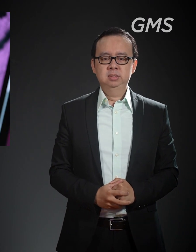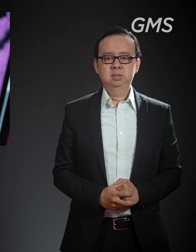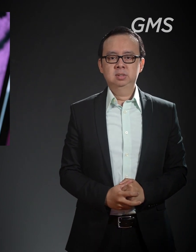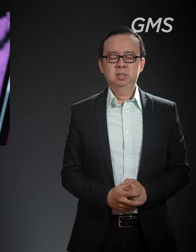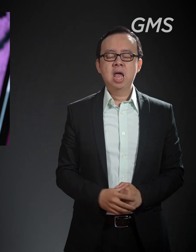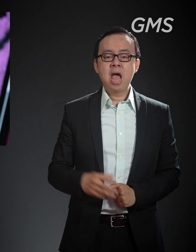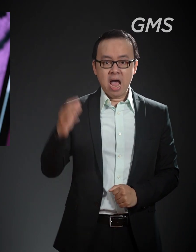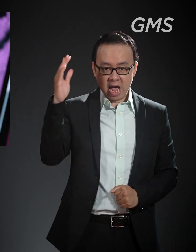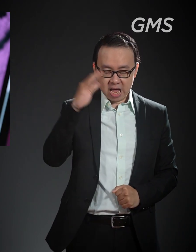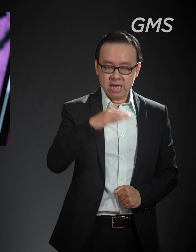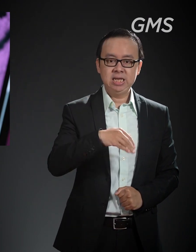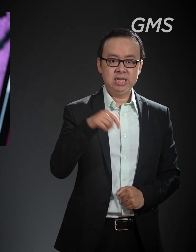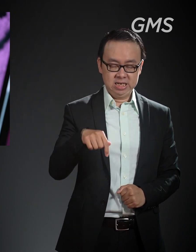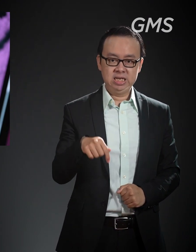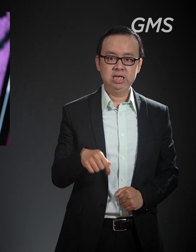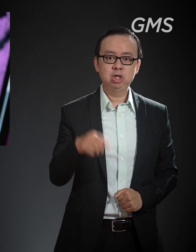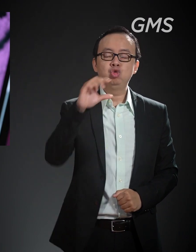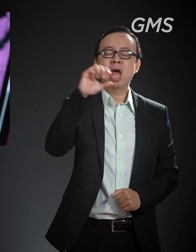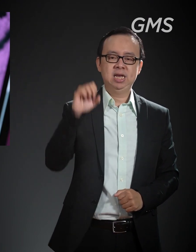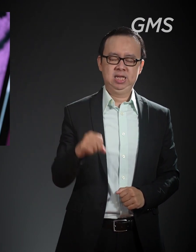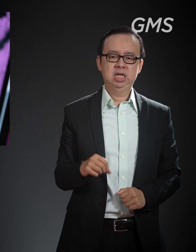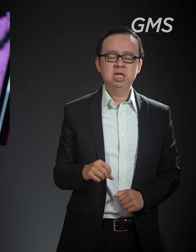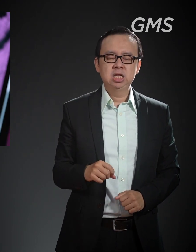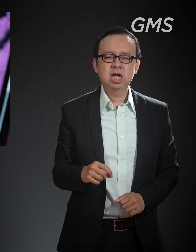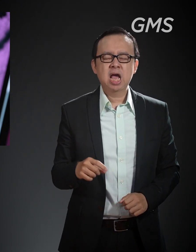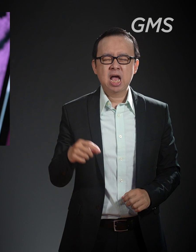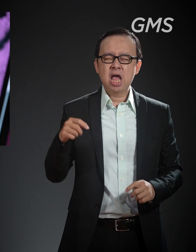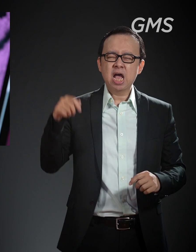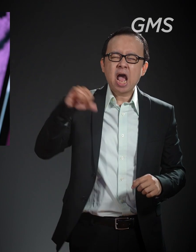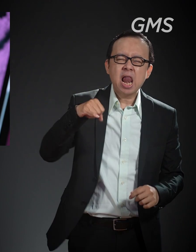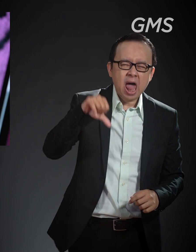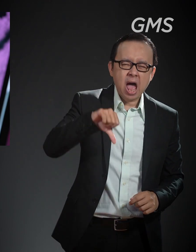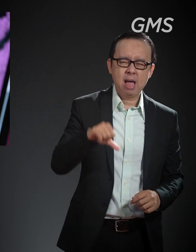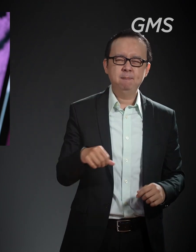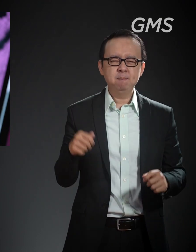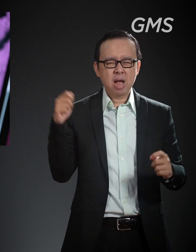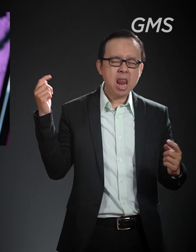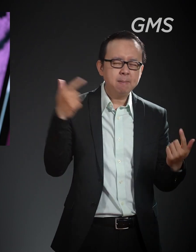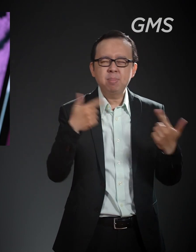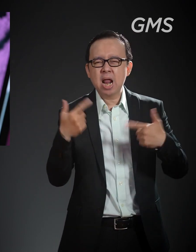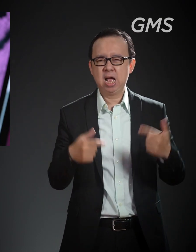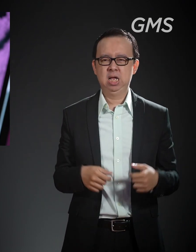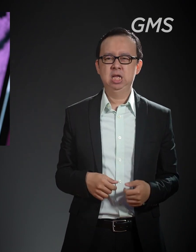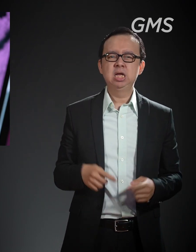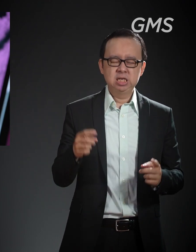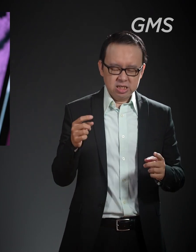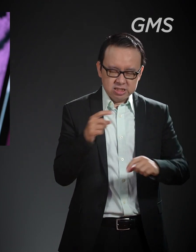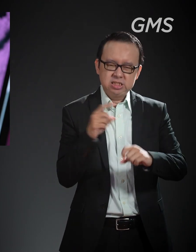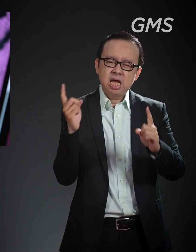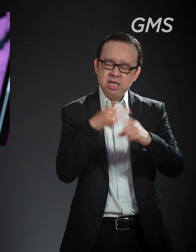negara atau sebuah wilayah kalah perang, itu dirampas semua hartanya. Jadi jemaat-jemaat di Makedonia itu jatuh miskin